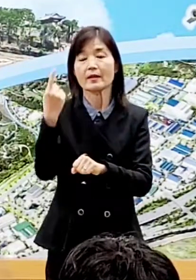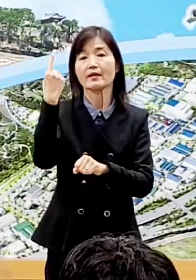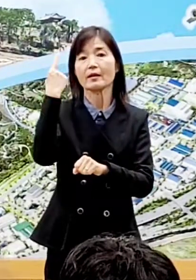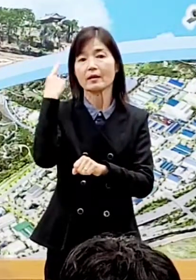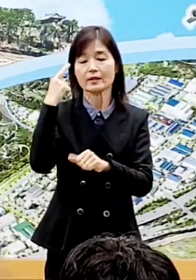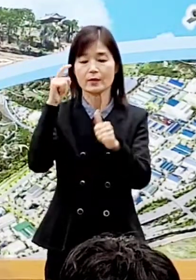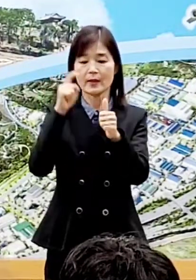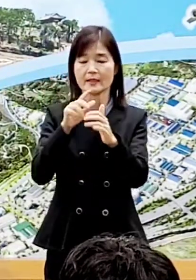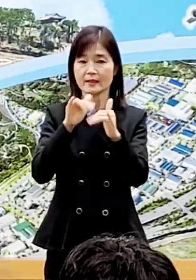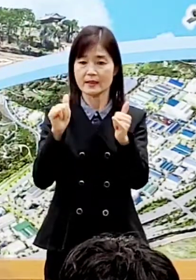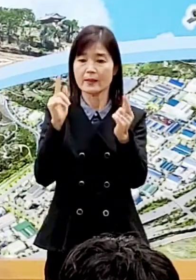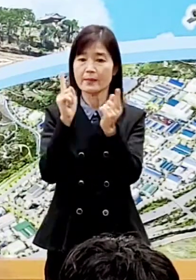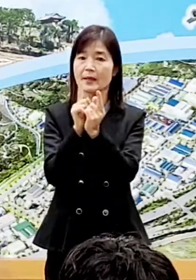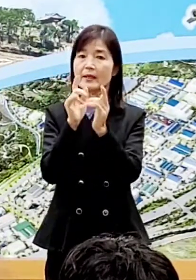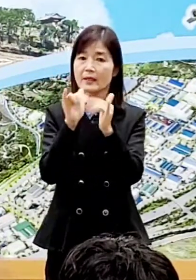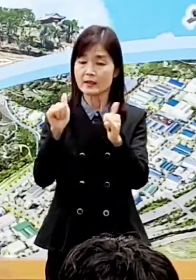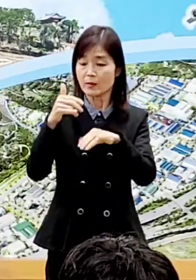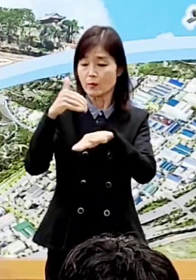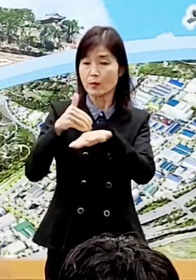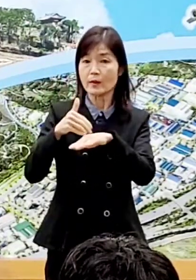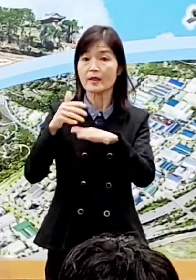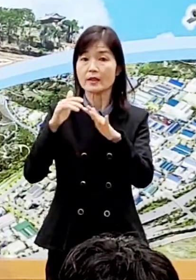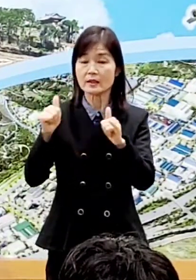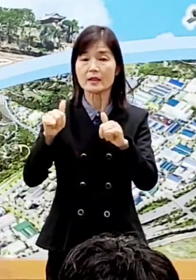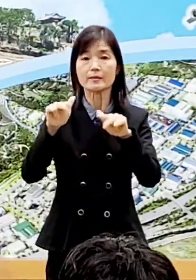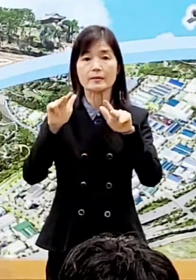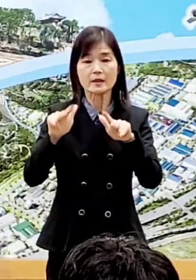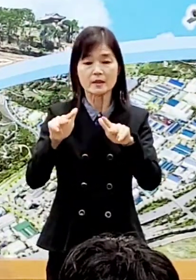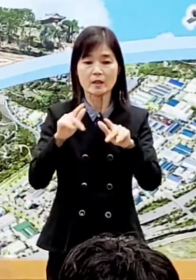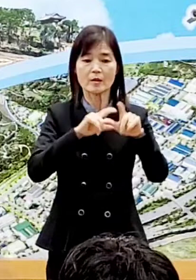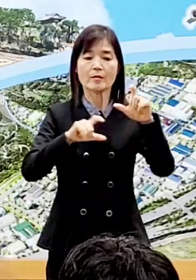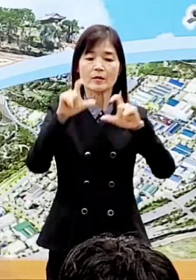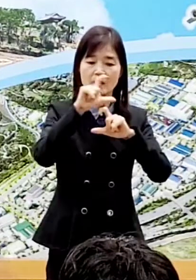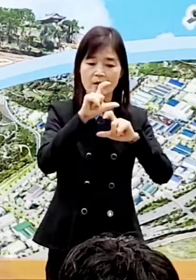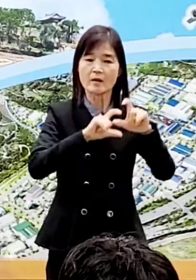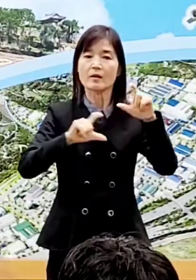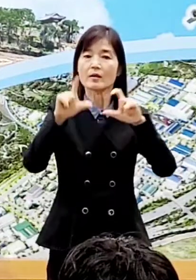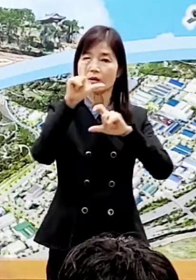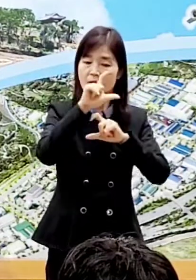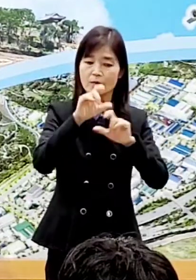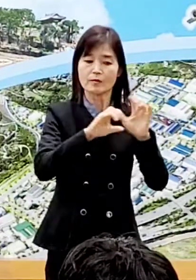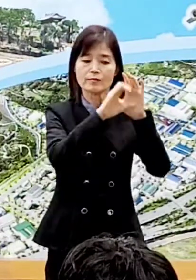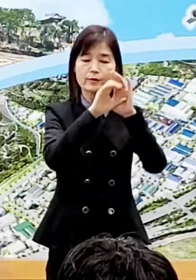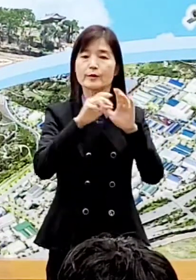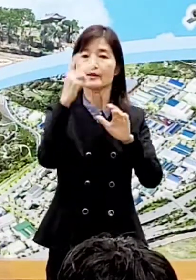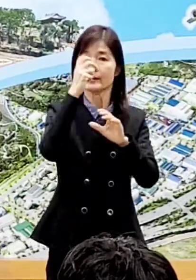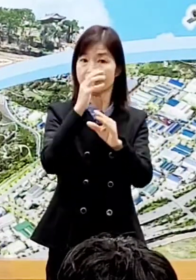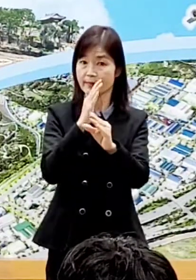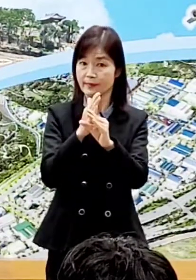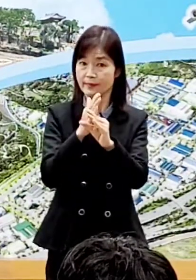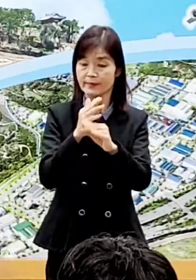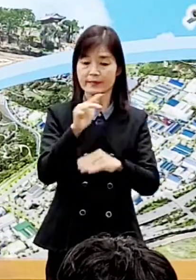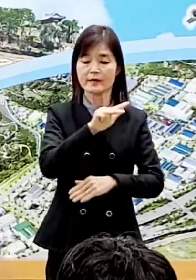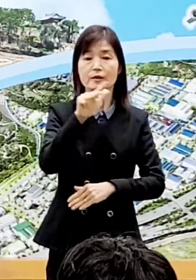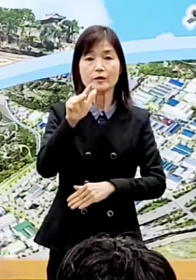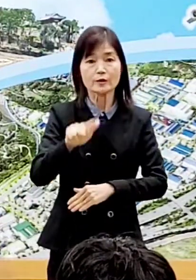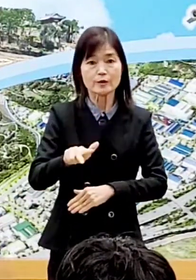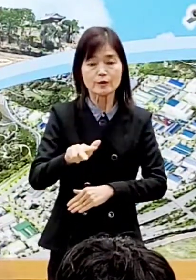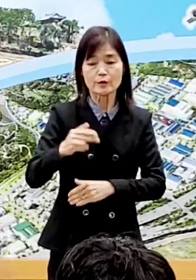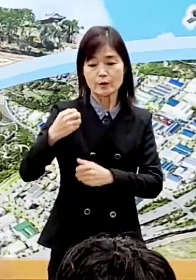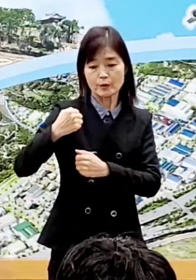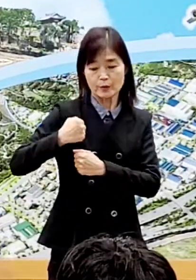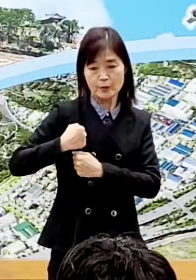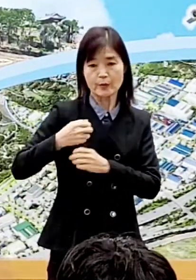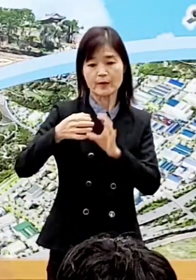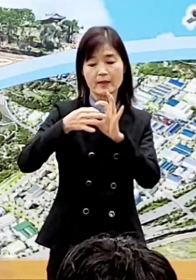어제 확진자와 접촉한 훈련병은 현재 추가 검사를 진행하고 있습니다. 우리 시는 해당